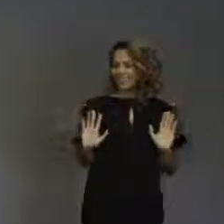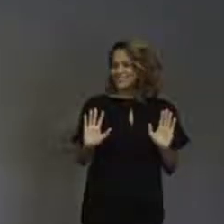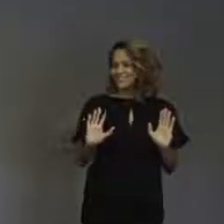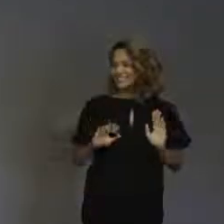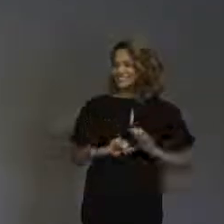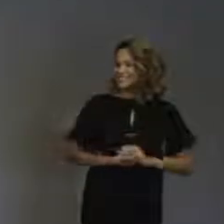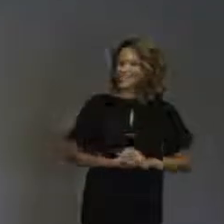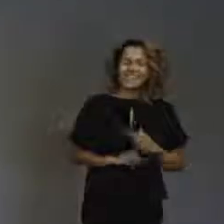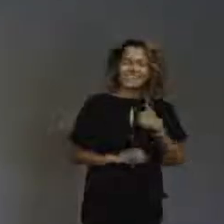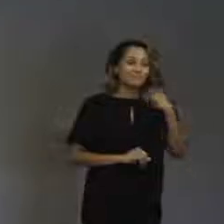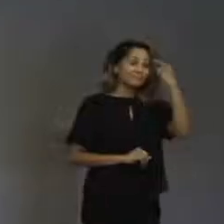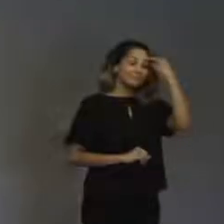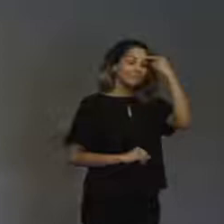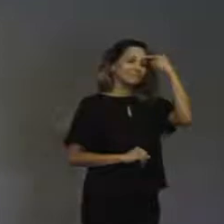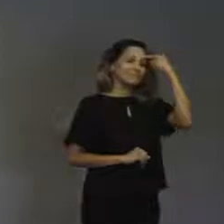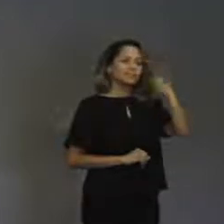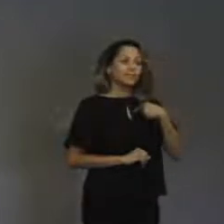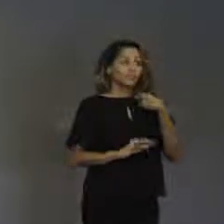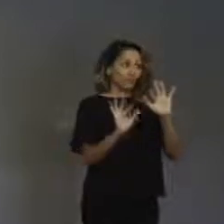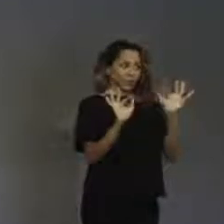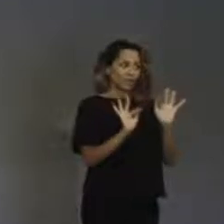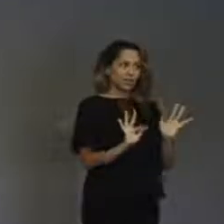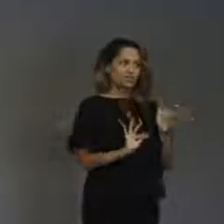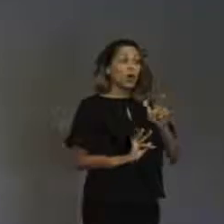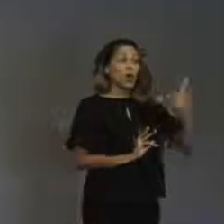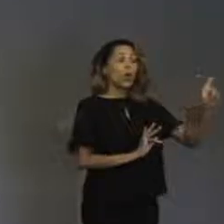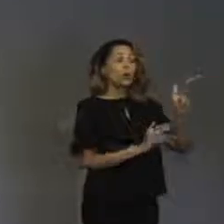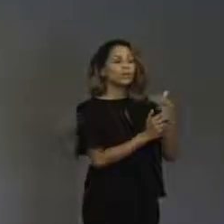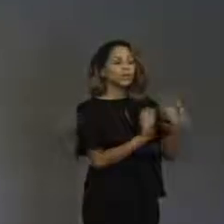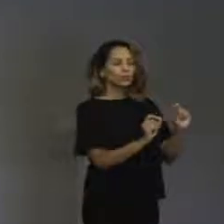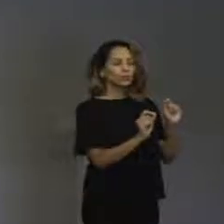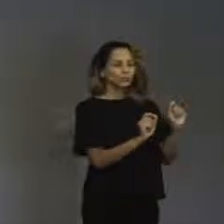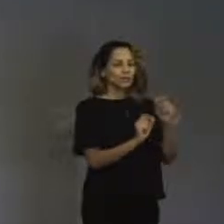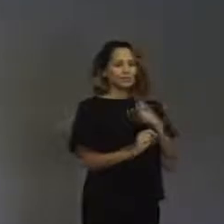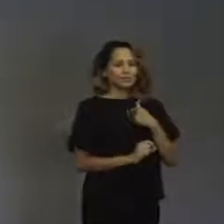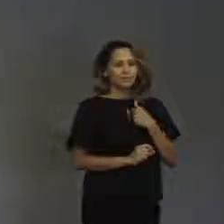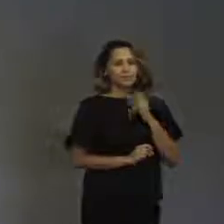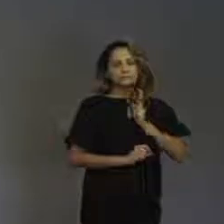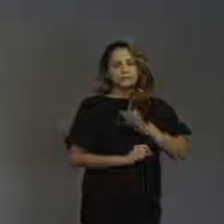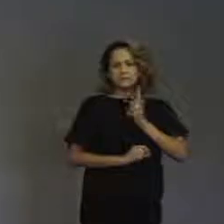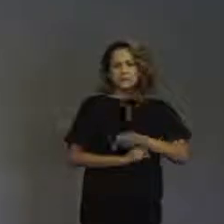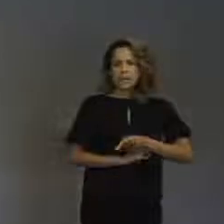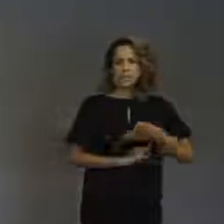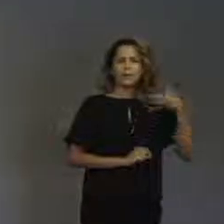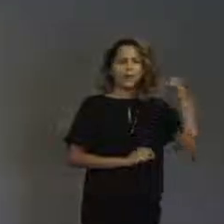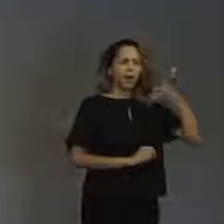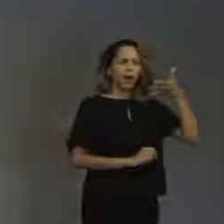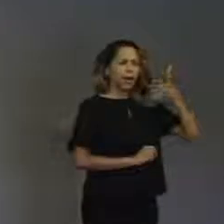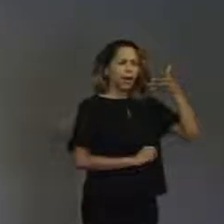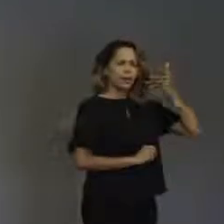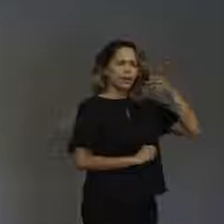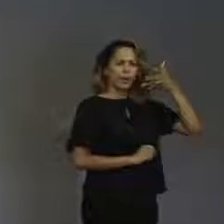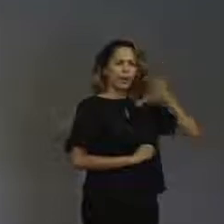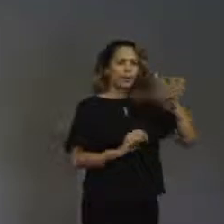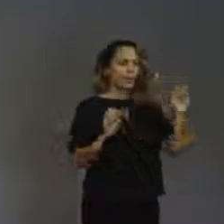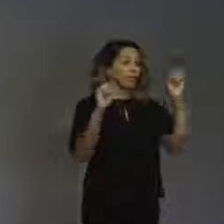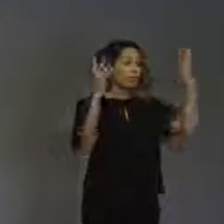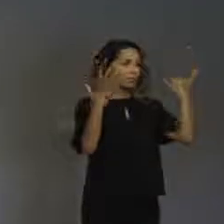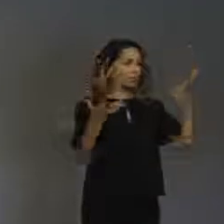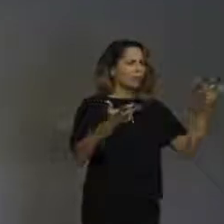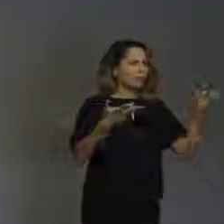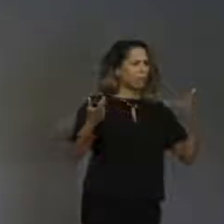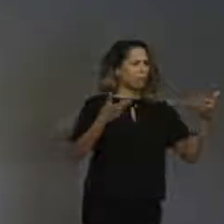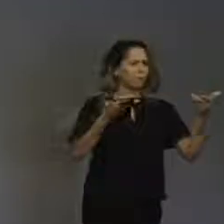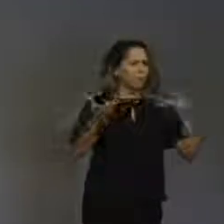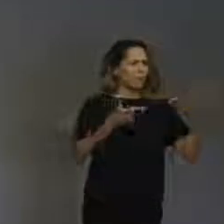E eu escolhi para... Eu fiquei muito feliz com outra coisa, né? Eu falo bastante em evento, parece que agora inovação em governo está na moda, estou sendo convidada para